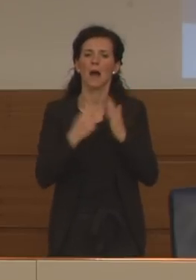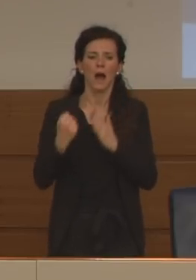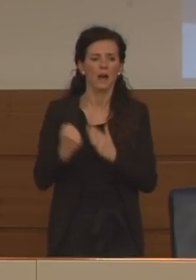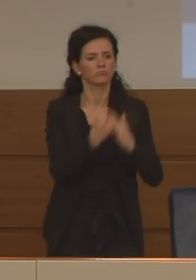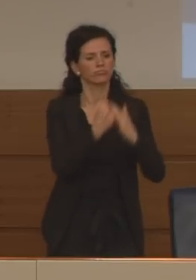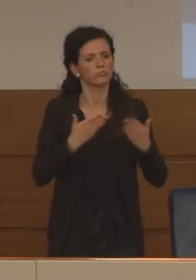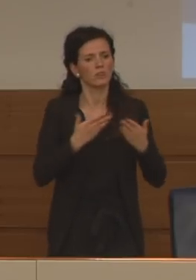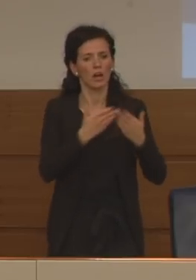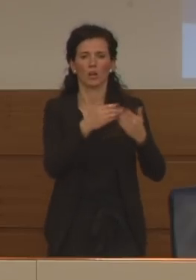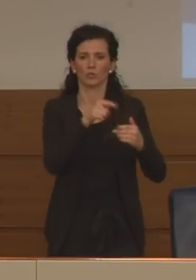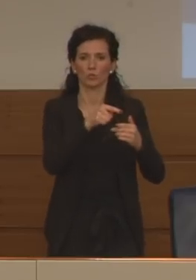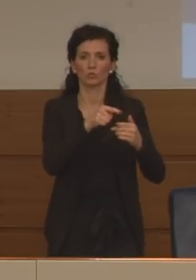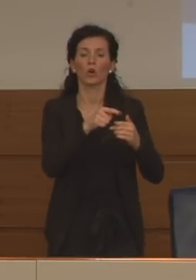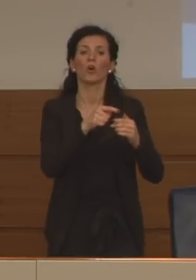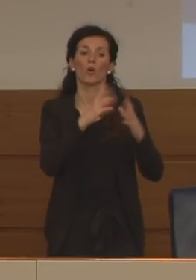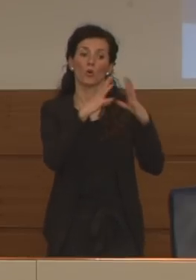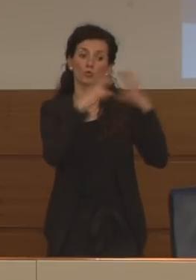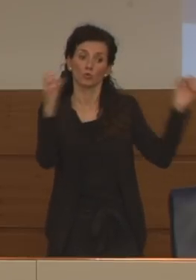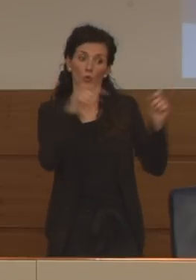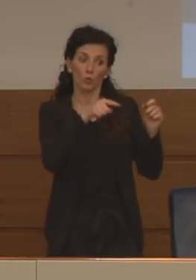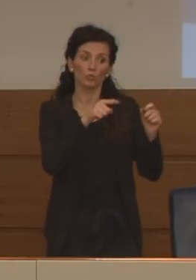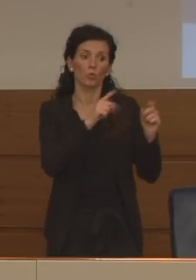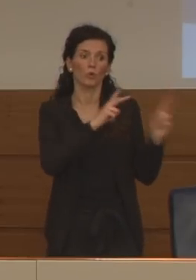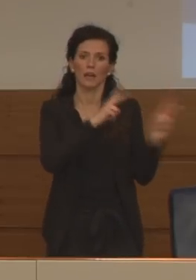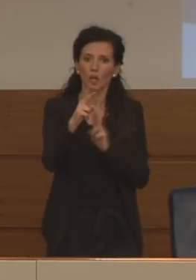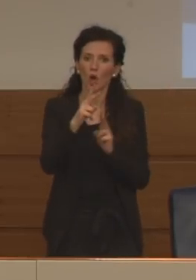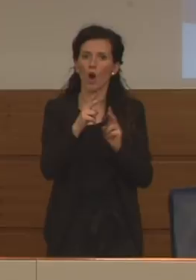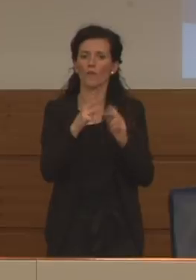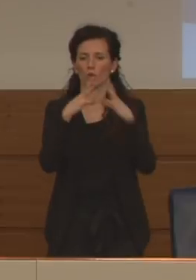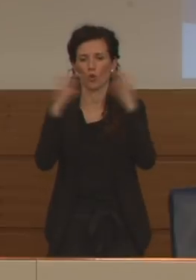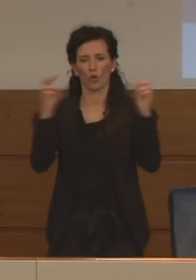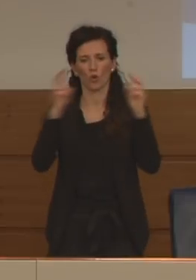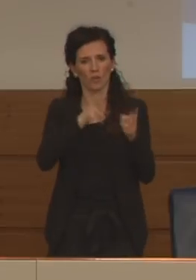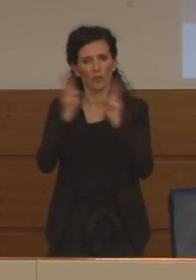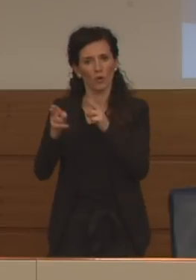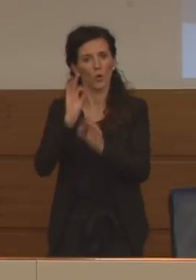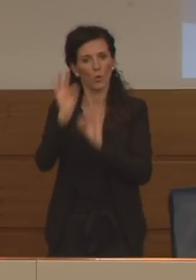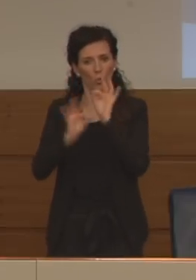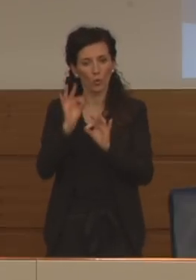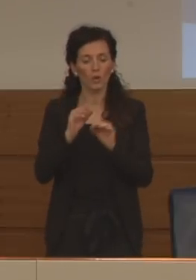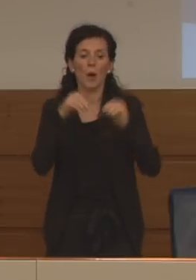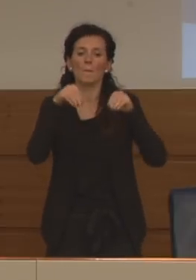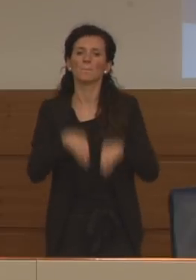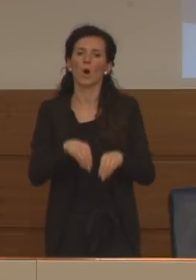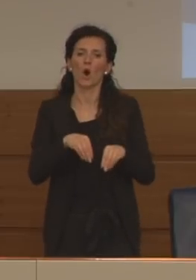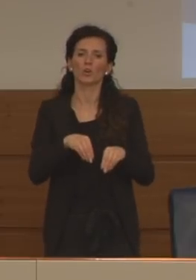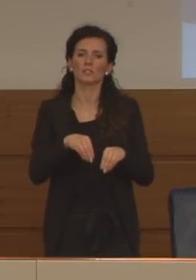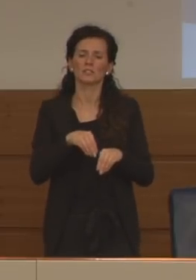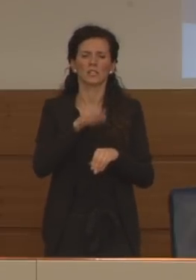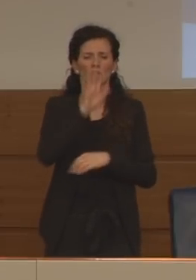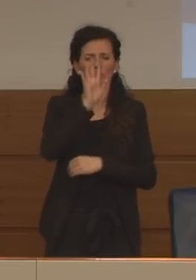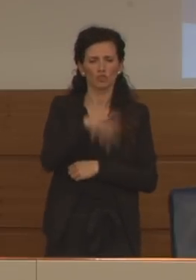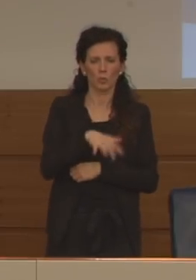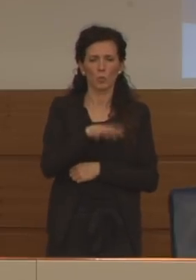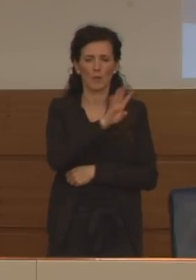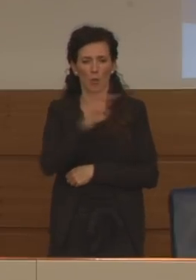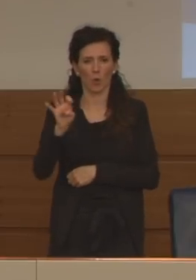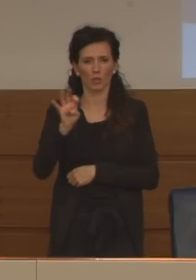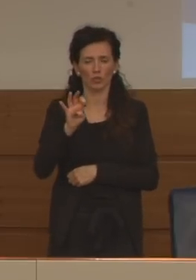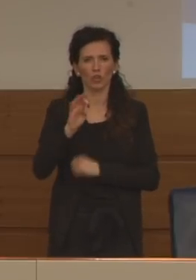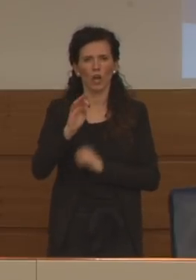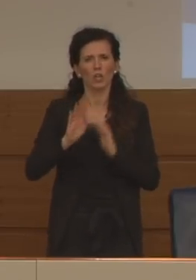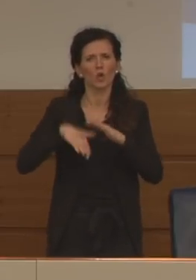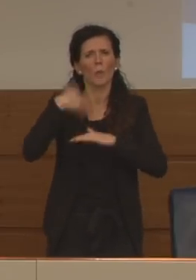di ricovero e cura i numeri dei posti di terapia intensiva sono passati da 5.400